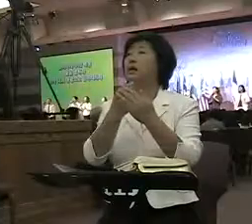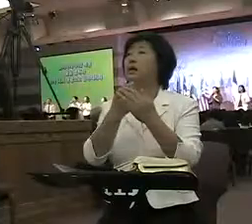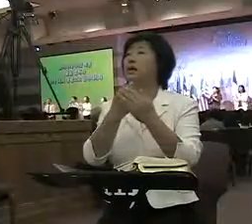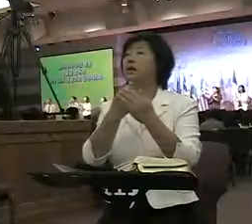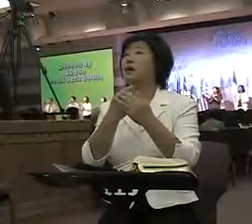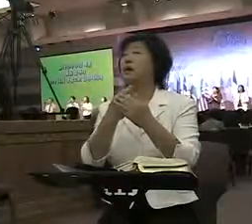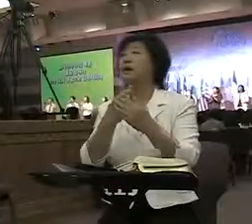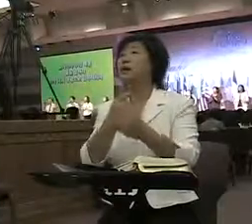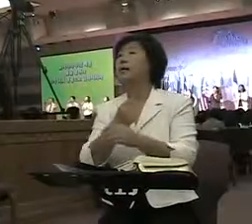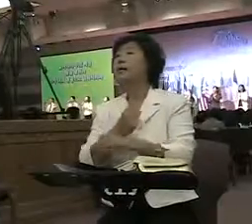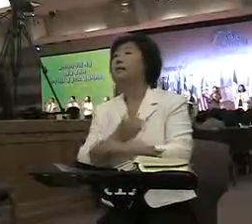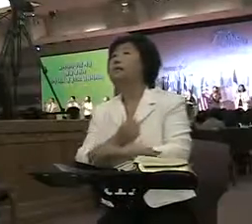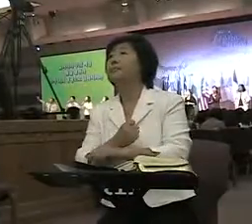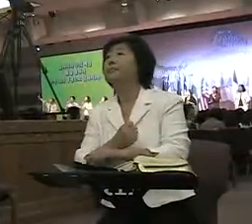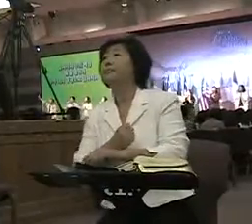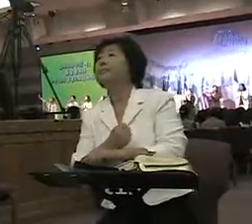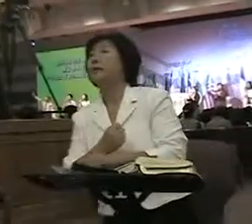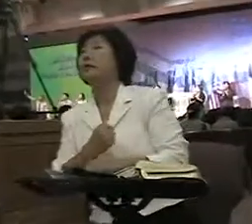임하시리라.